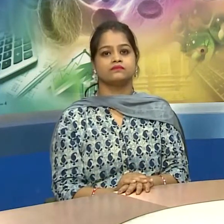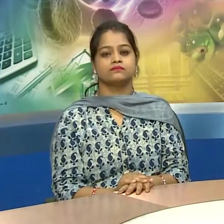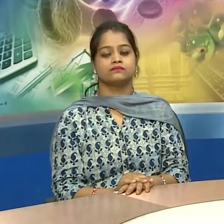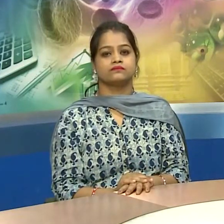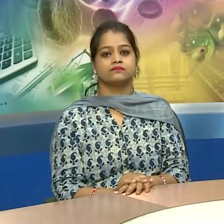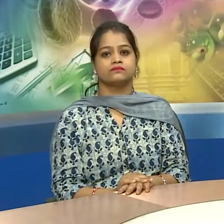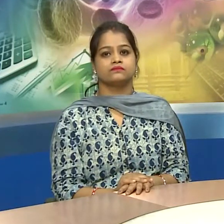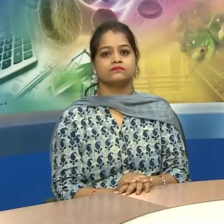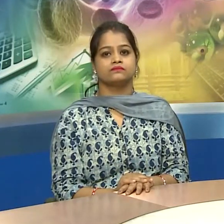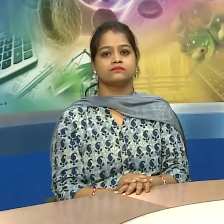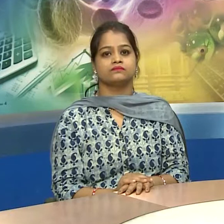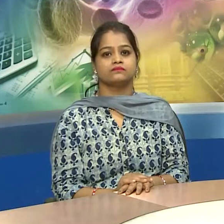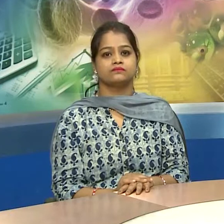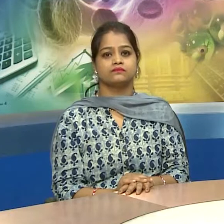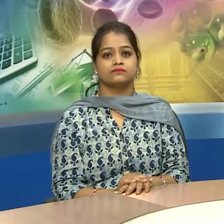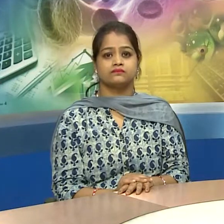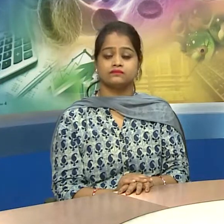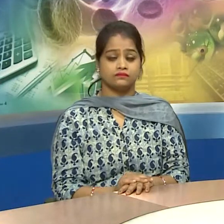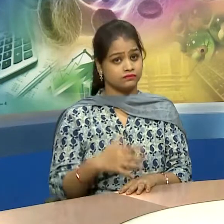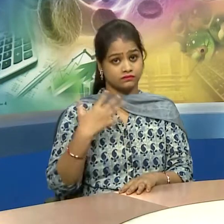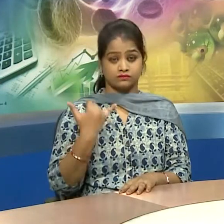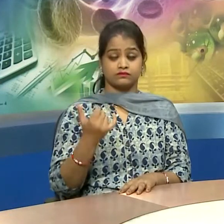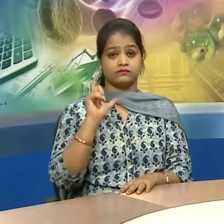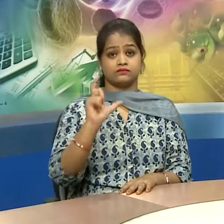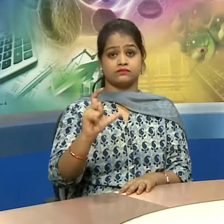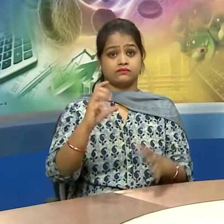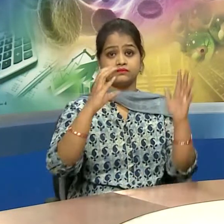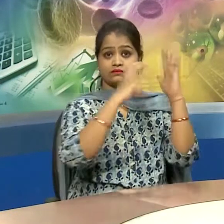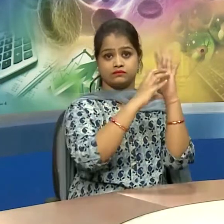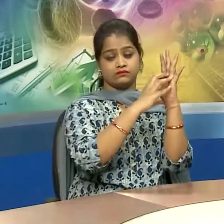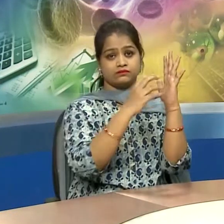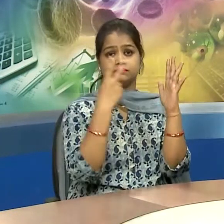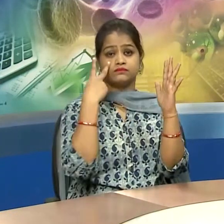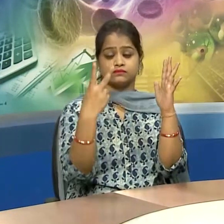अब आगे एक गद्यांश को आपको बताया जाएगा।